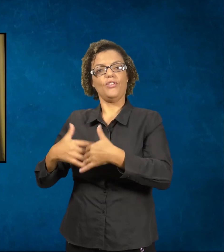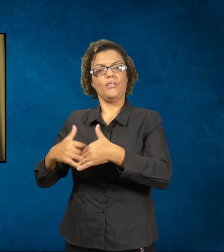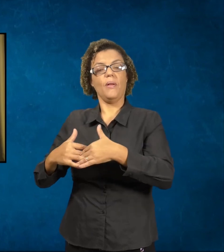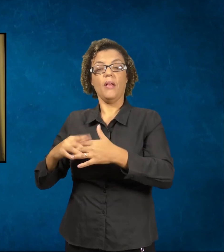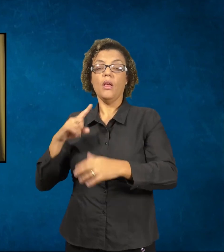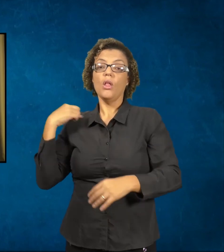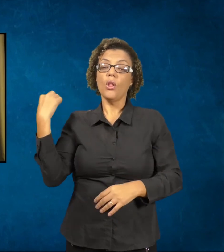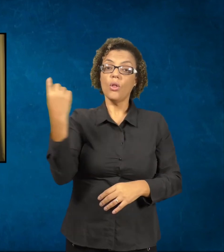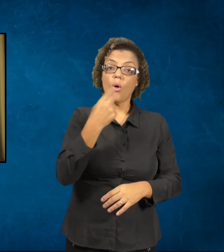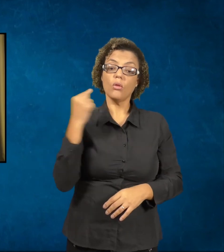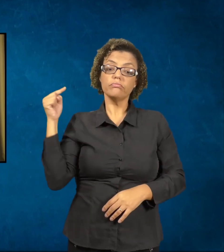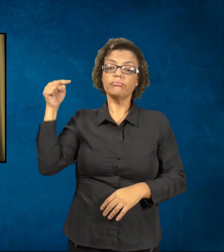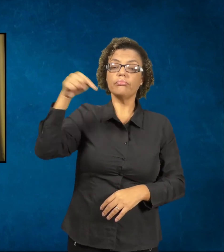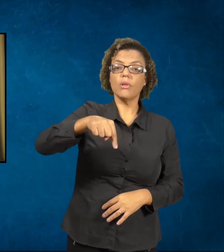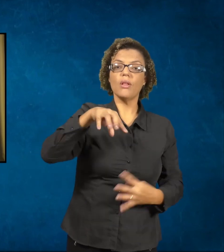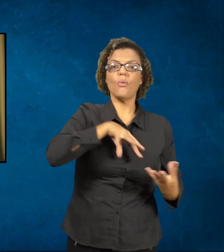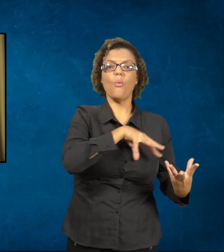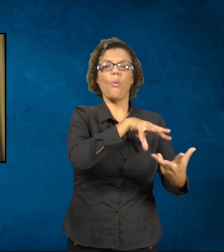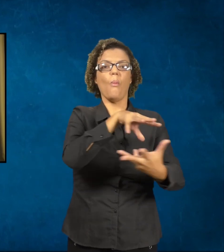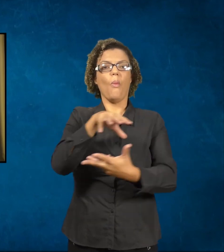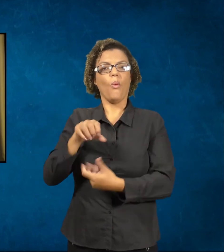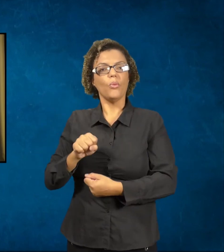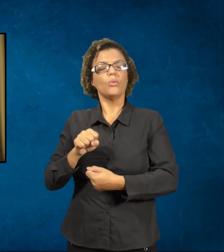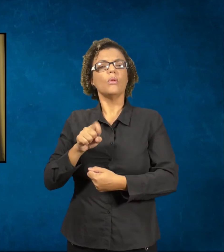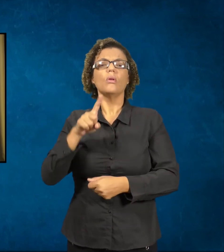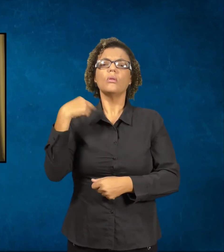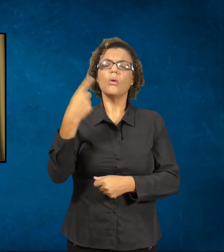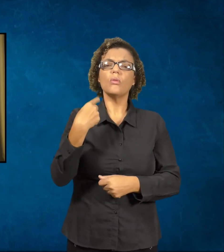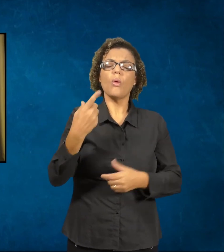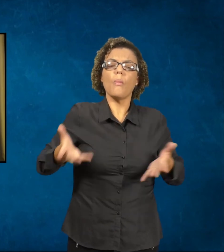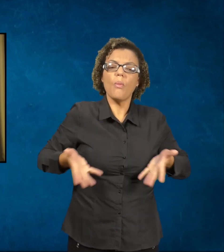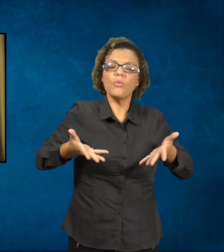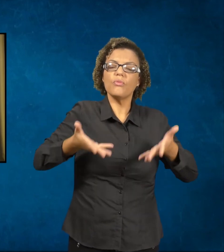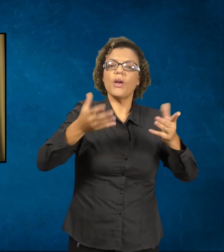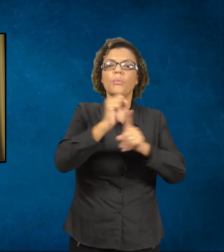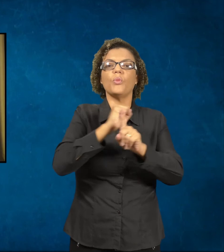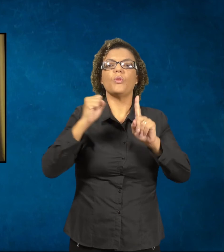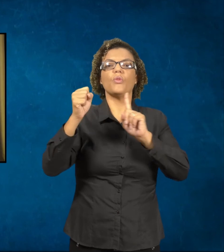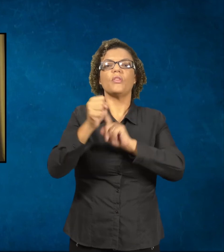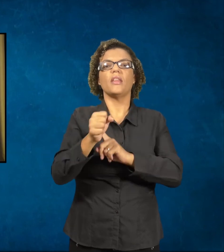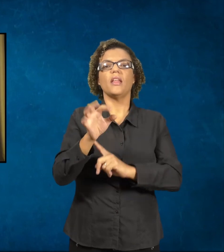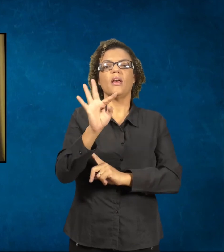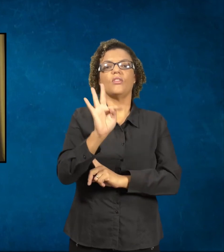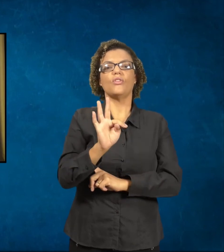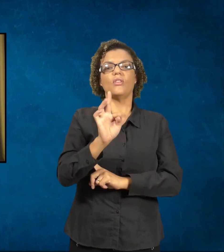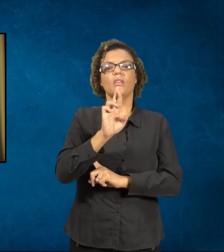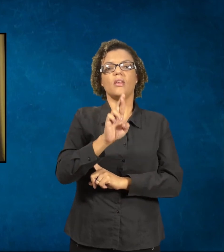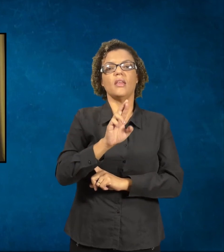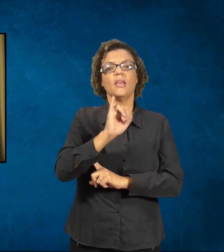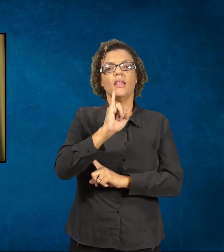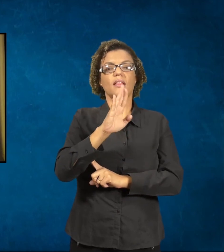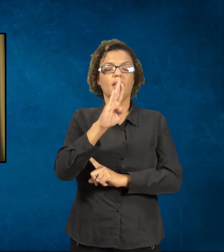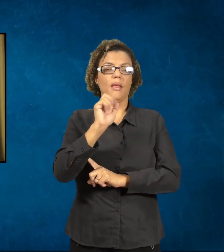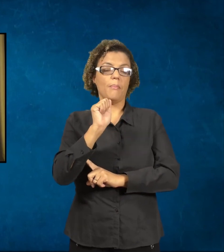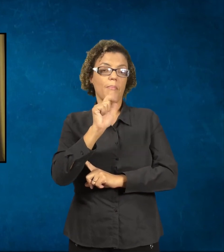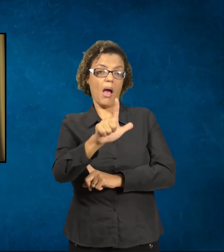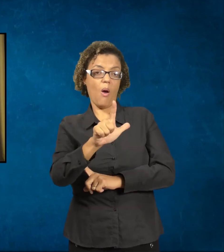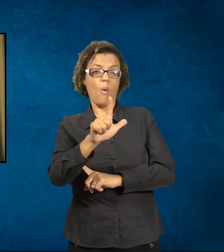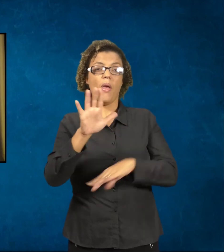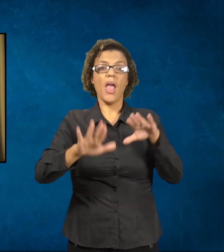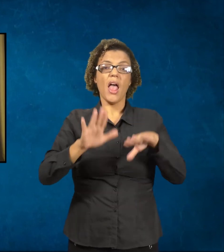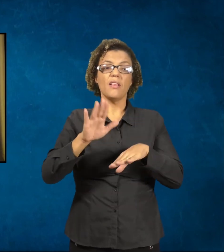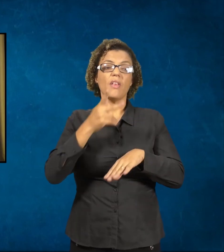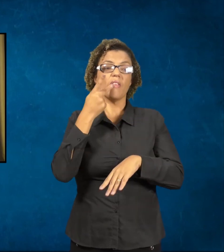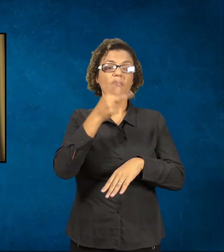uma sociedade tribal que elas normalmente dizem: acomode-se, copie, massifique-se,